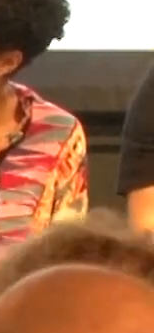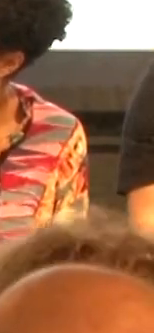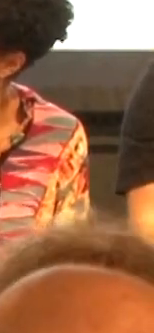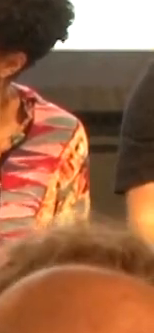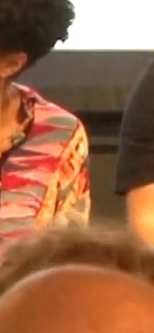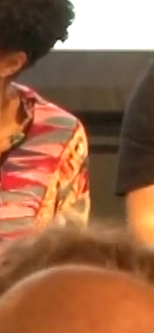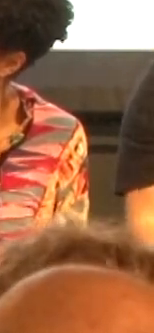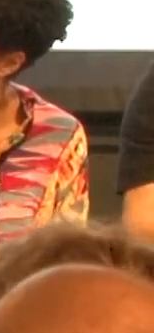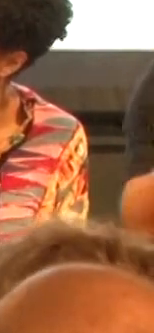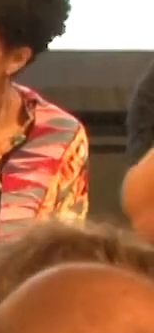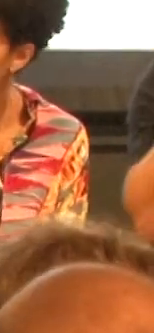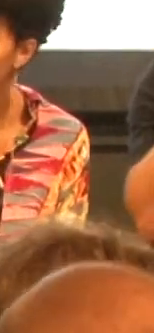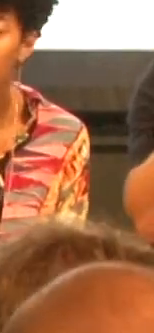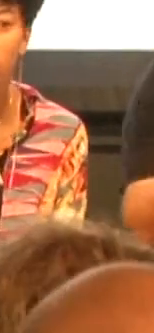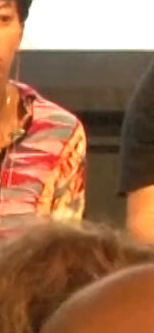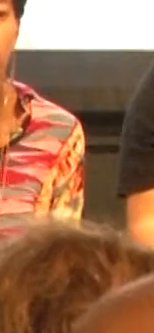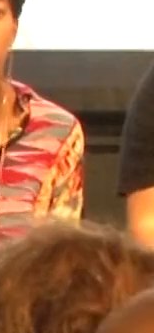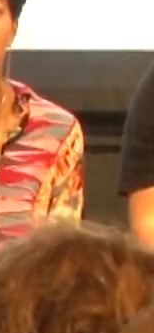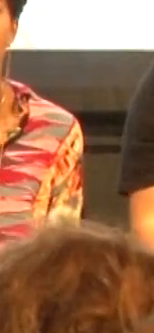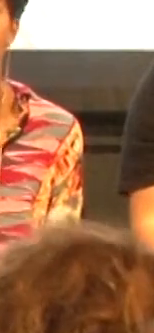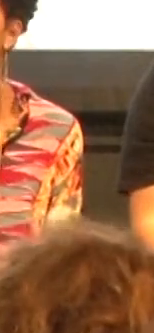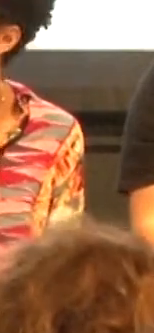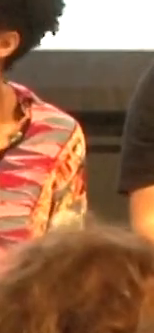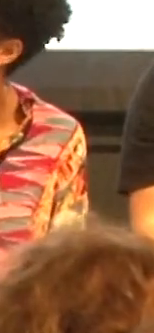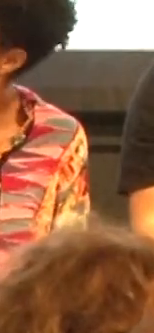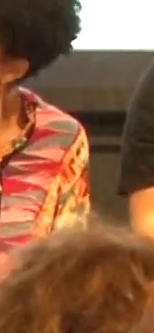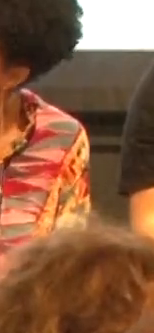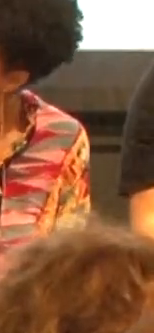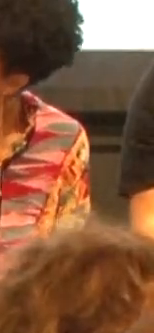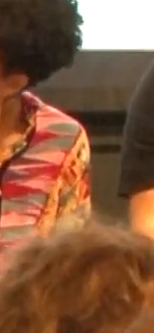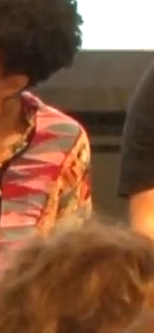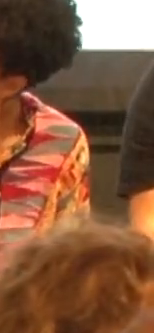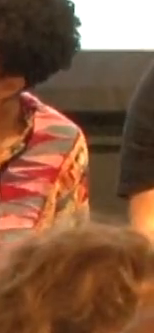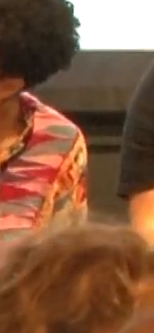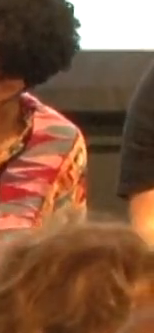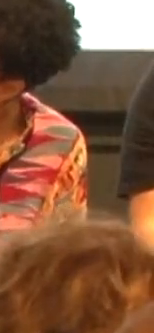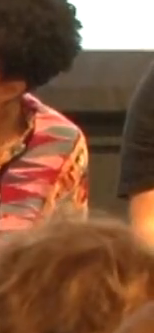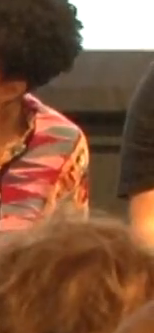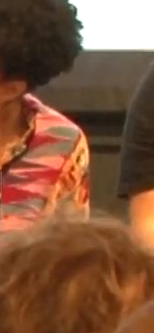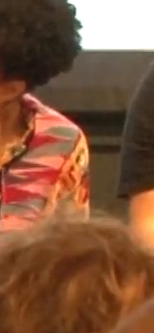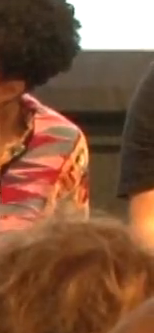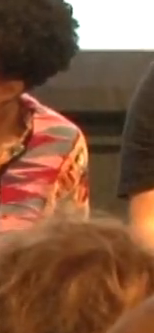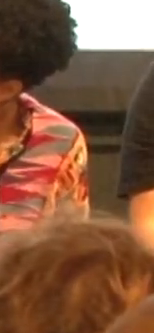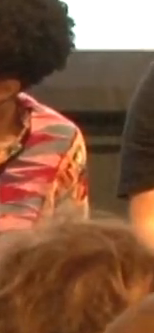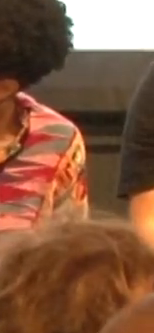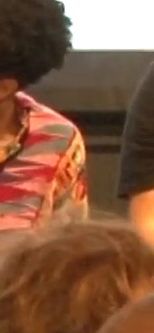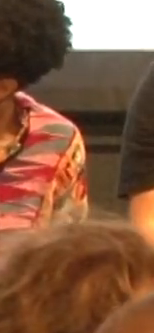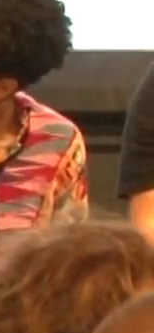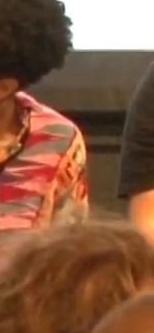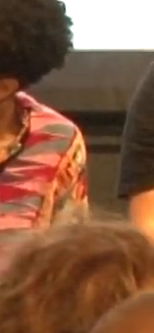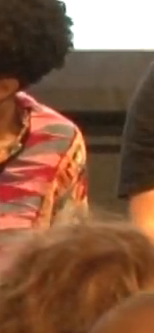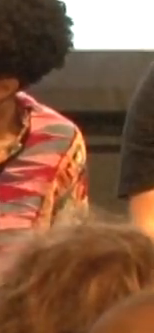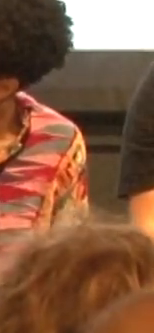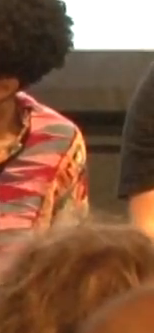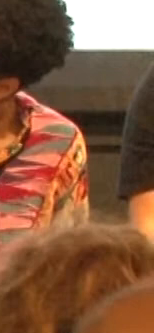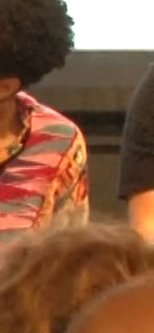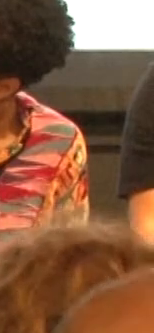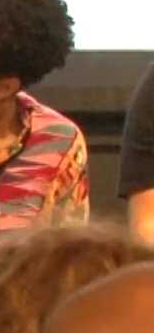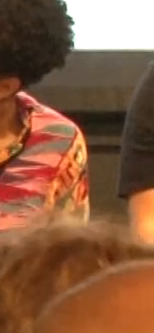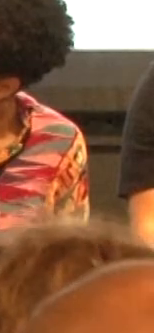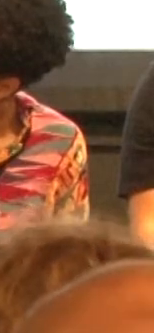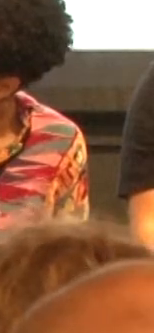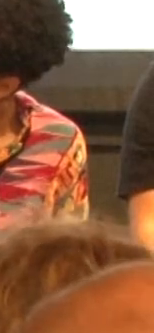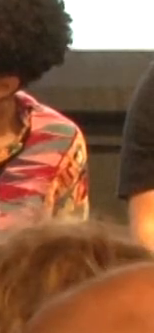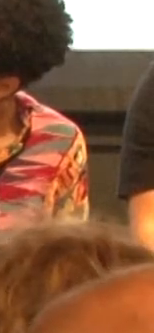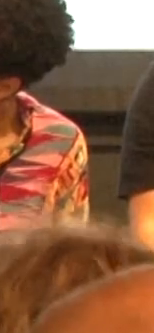que efetivamente está sendo lançado é esse aqui, Teatra da Oprimida, Últimas Fronteiras Cênicas